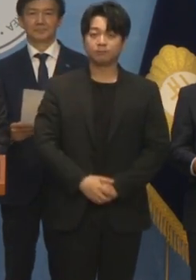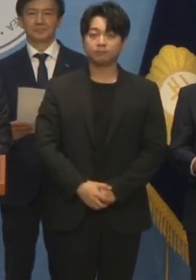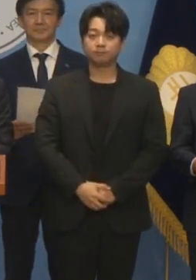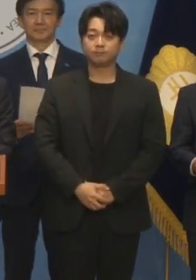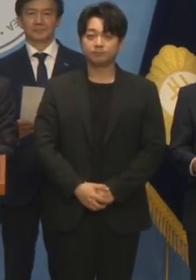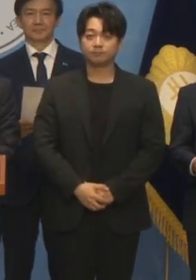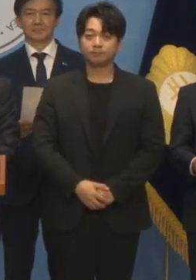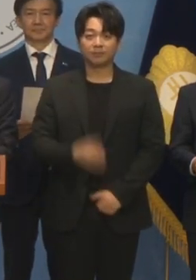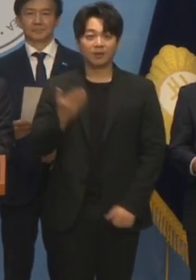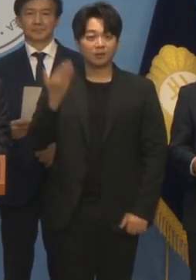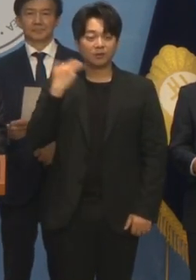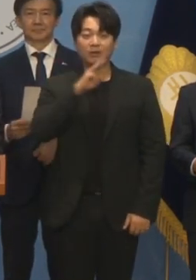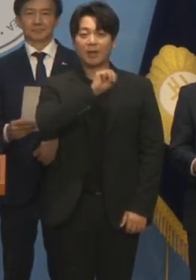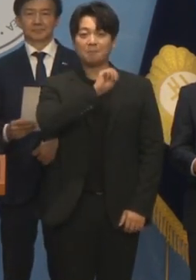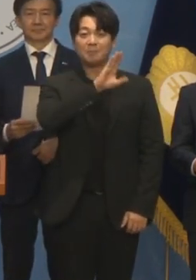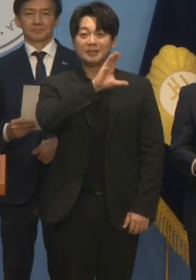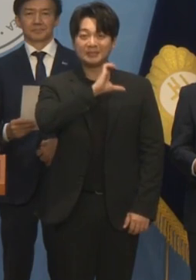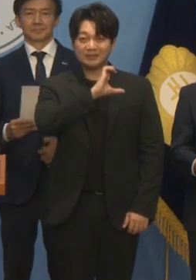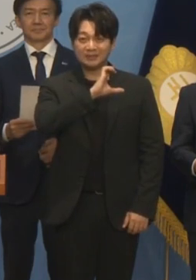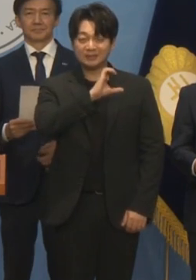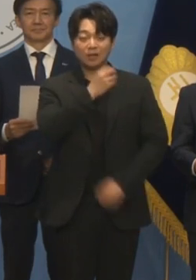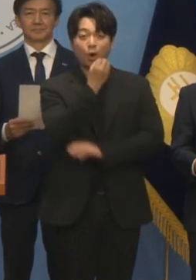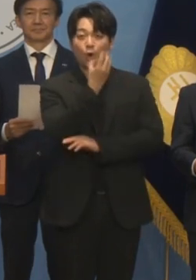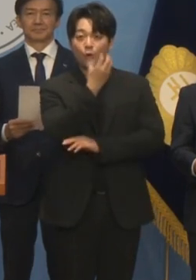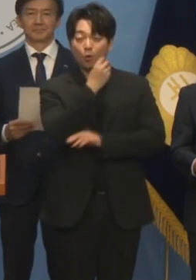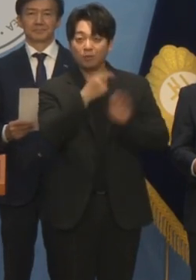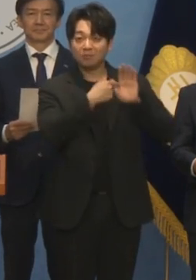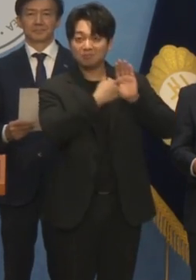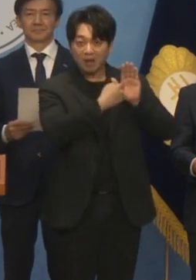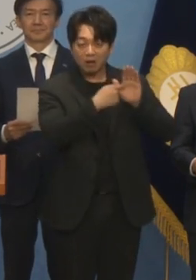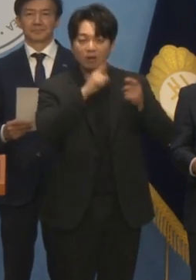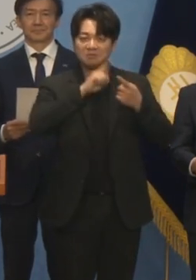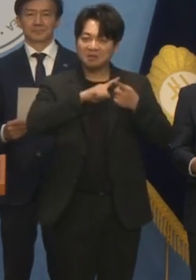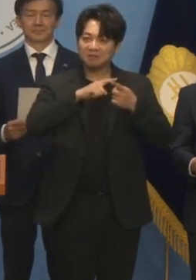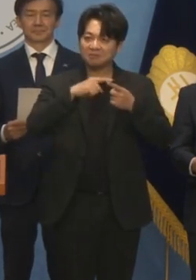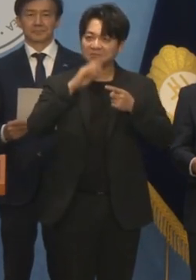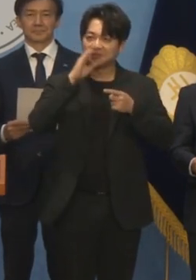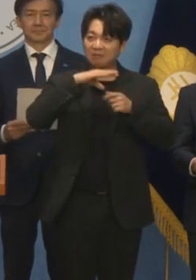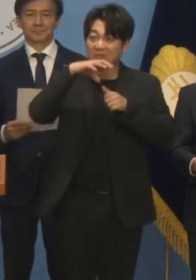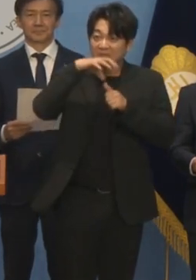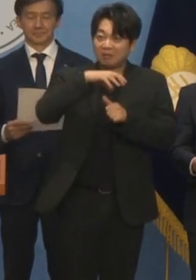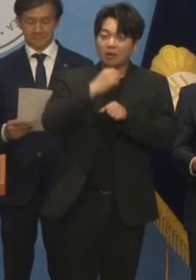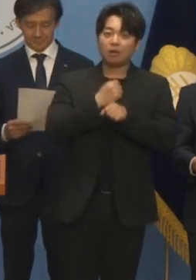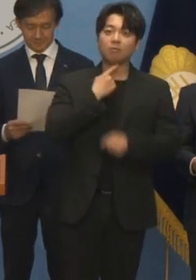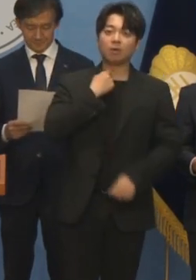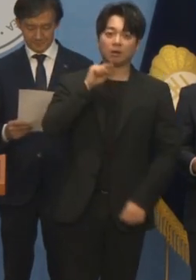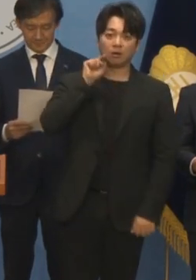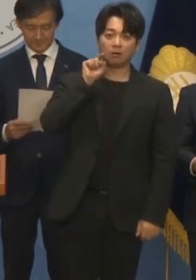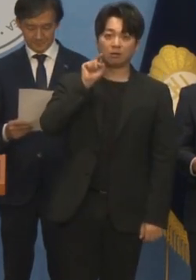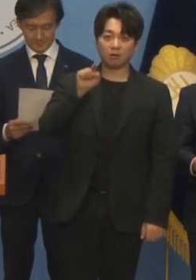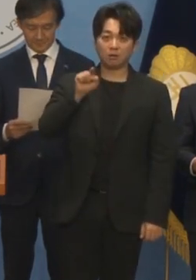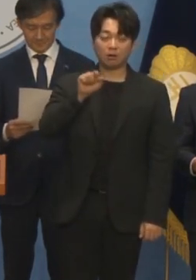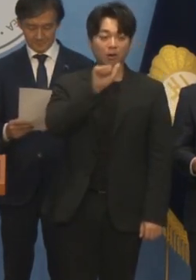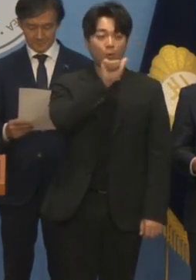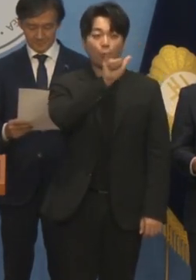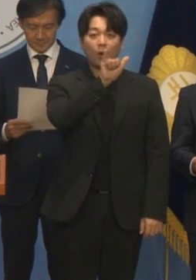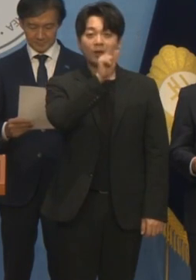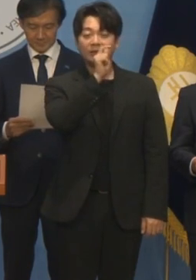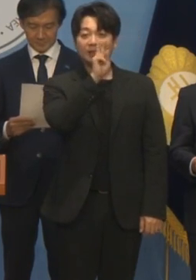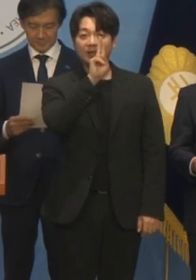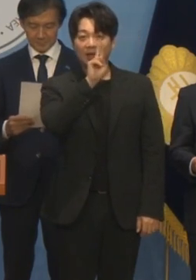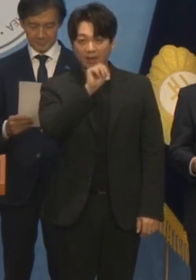바이든 날리면 보도로 시작된 언론 옥죄기, KBS 장악, 민영화된 YTN의